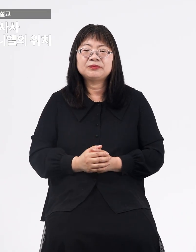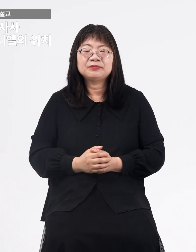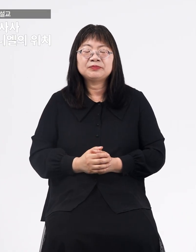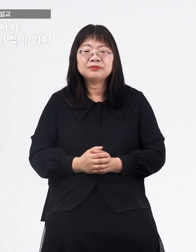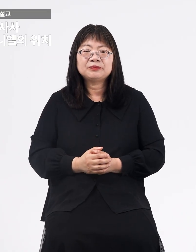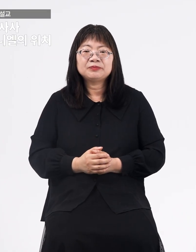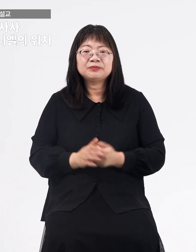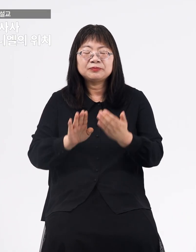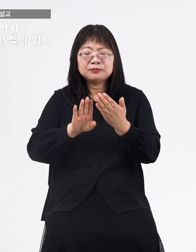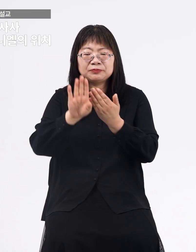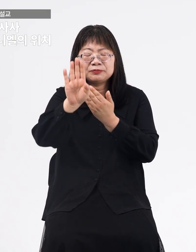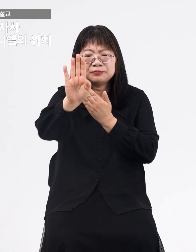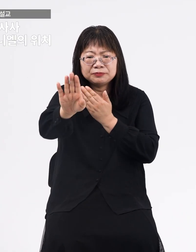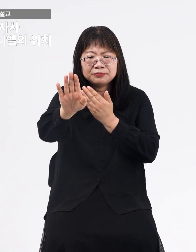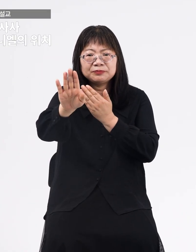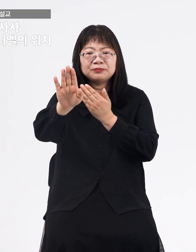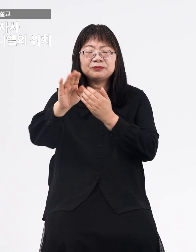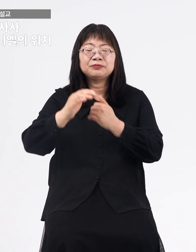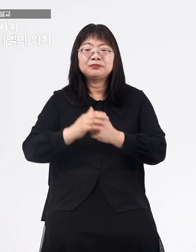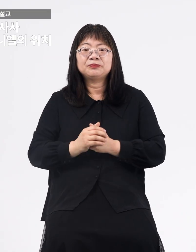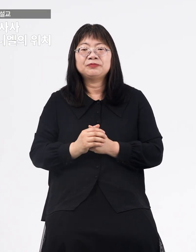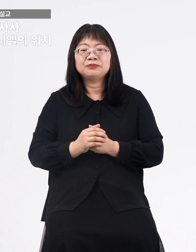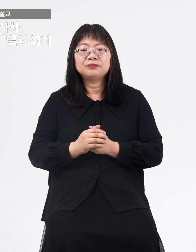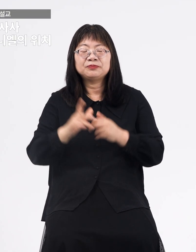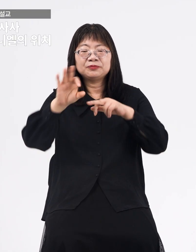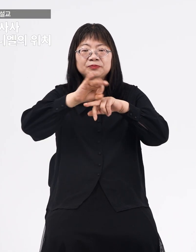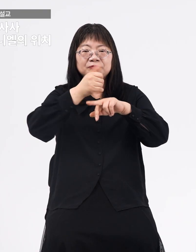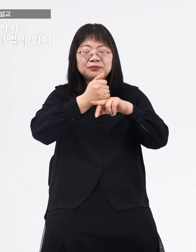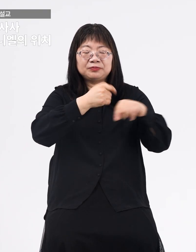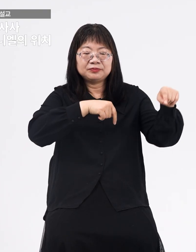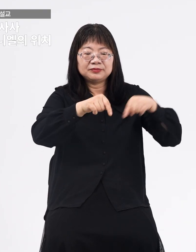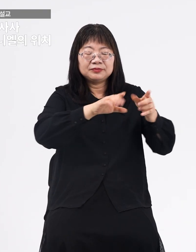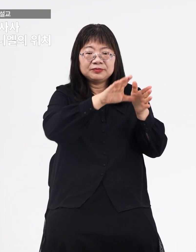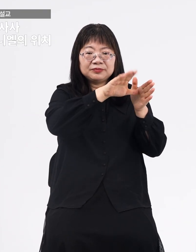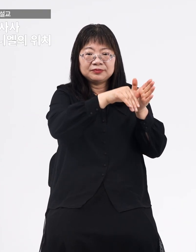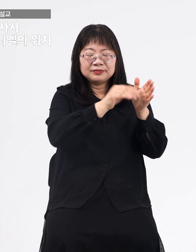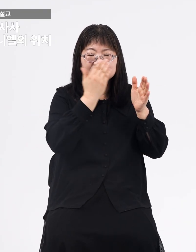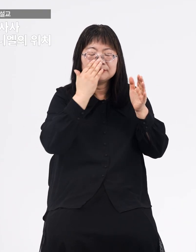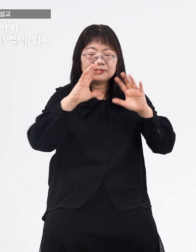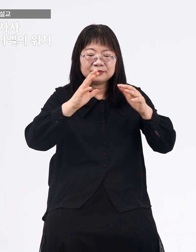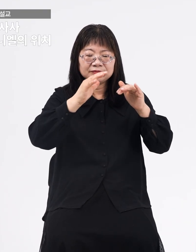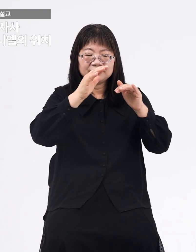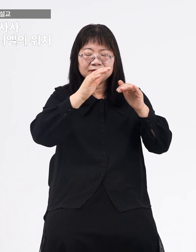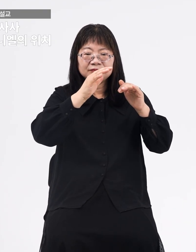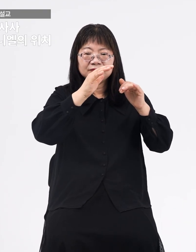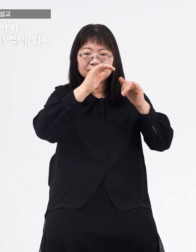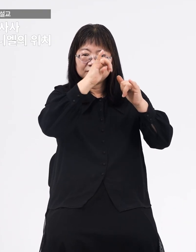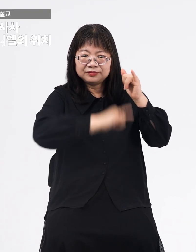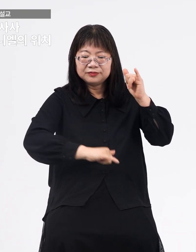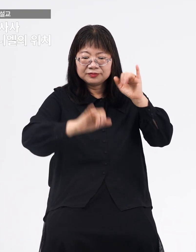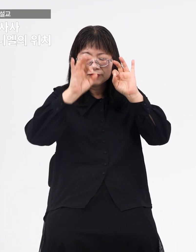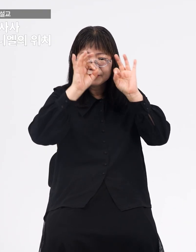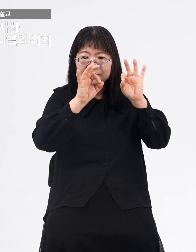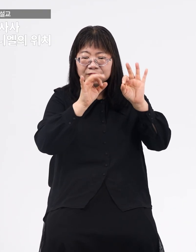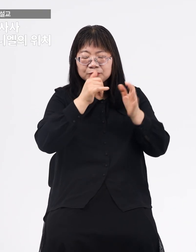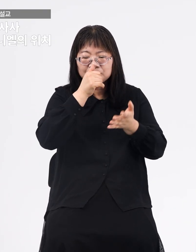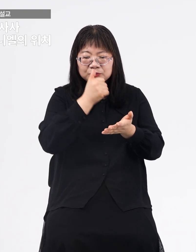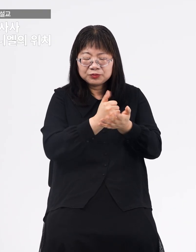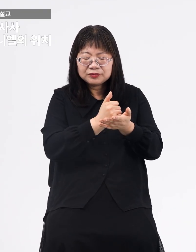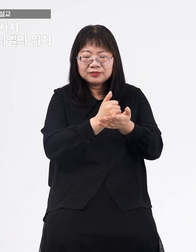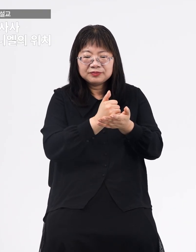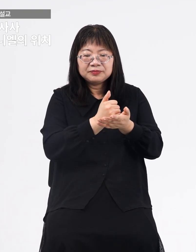먼 역사의 훗날 왕정 시대에도 이스라엘 역사 속에 죄악이 지적될